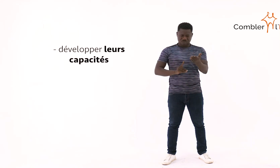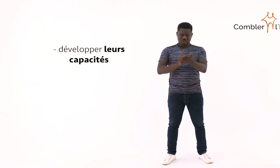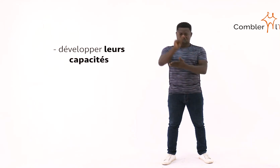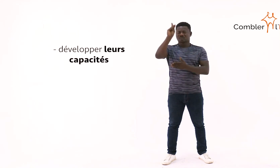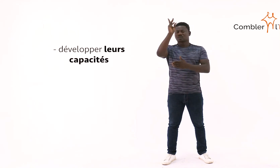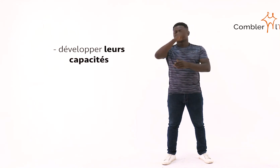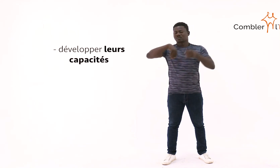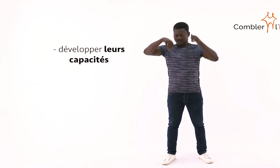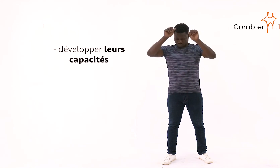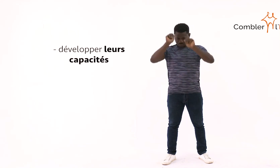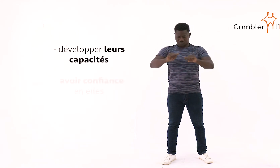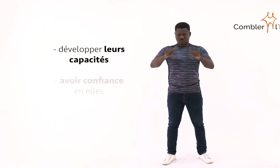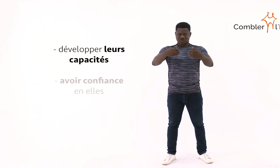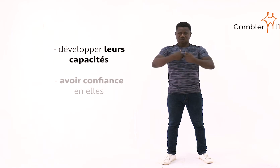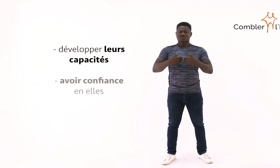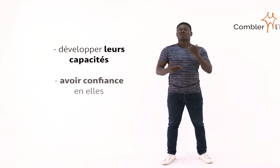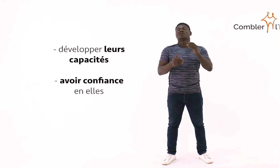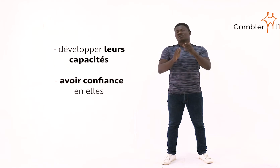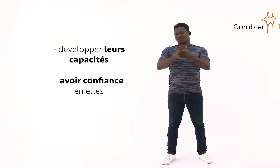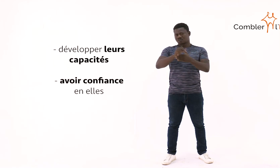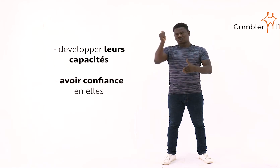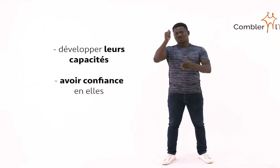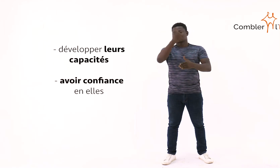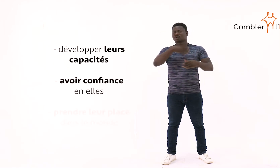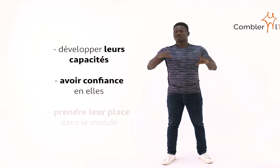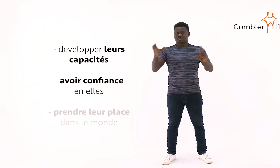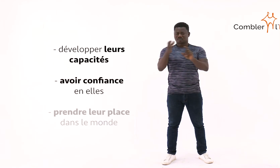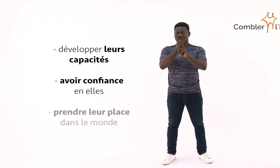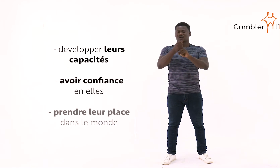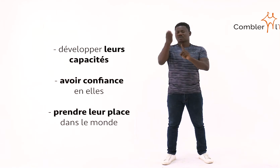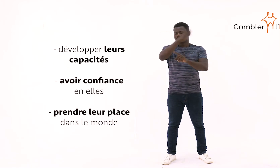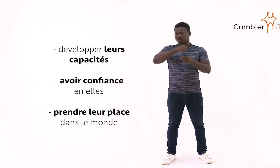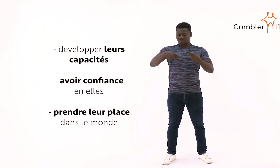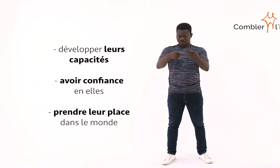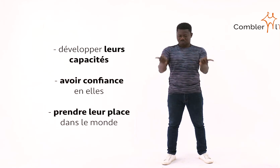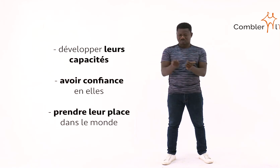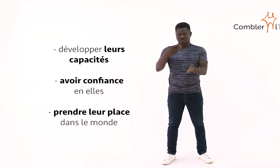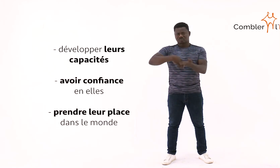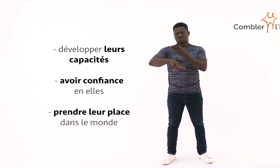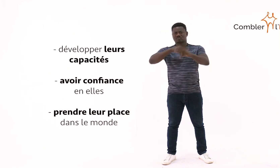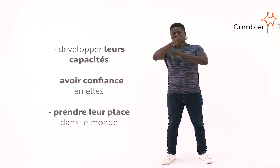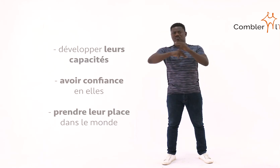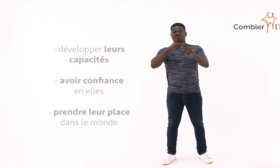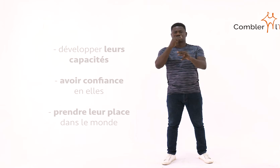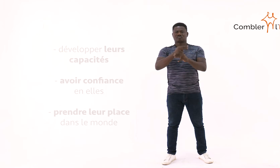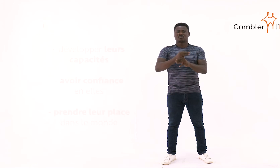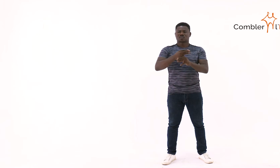de développer leur capacité d'avoir confiance en elles et prendre leur place dans le monde. Les personnes